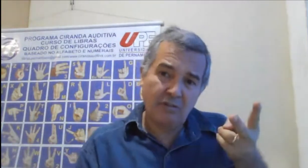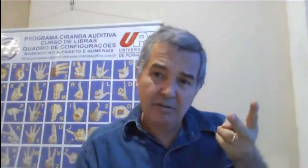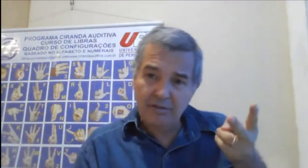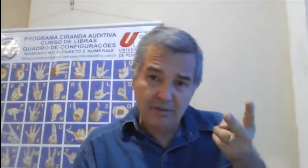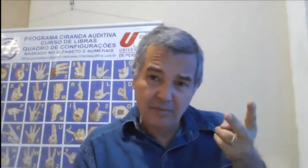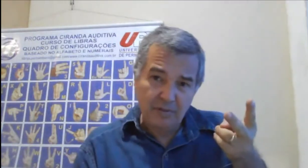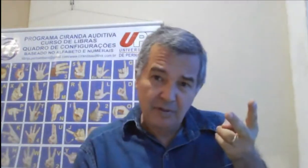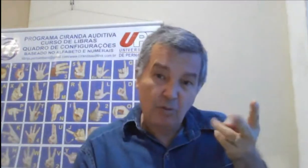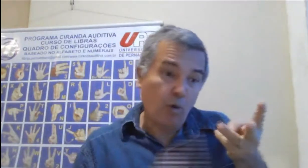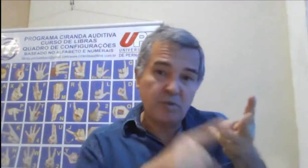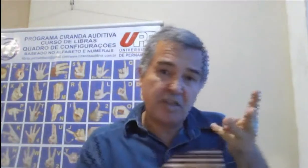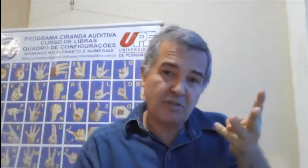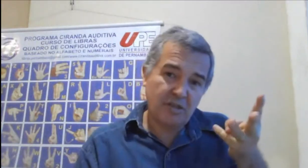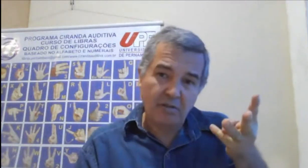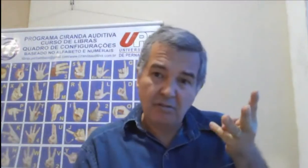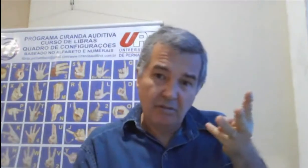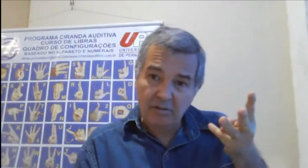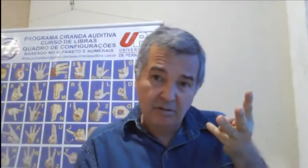sinal? Qual o conceito do sinal?